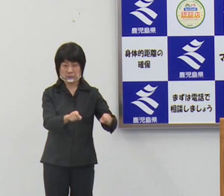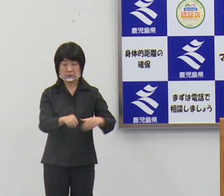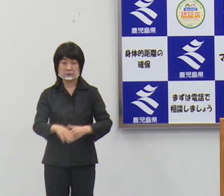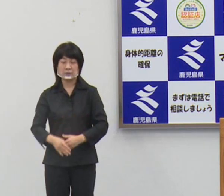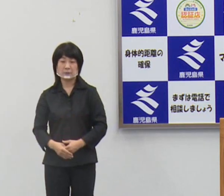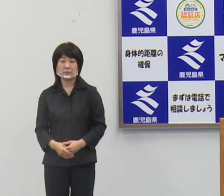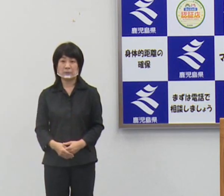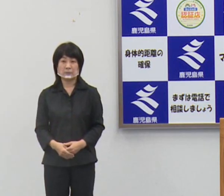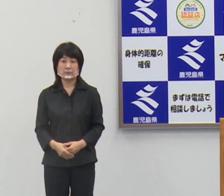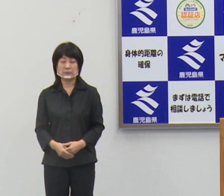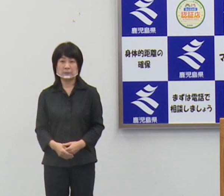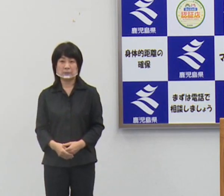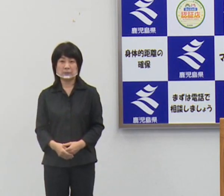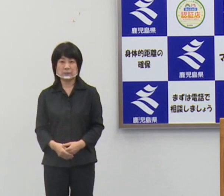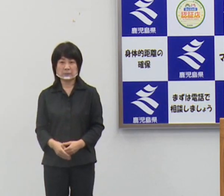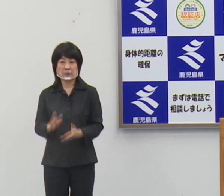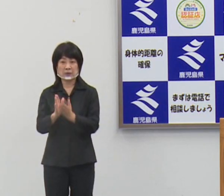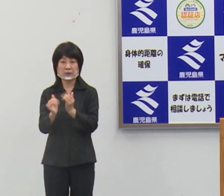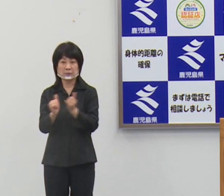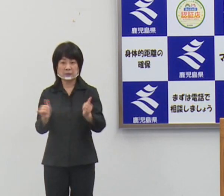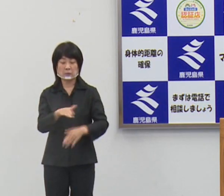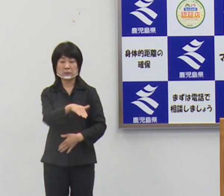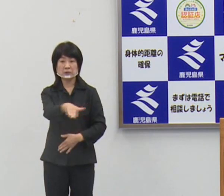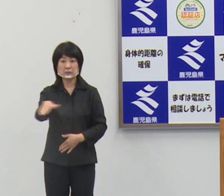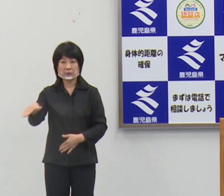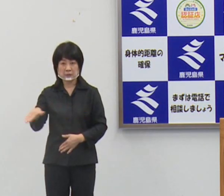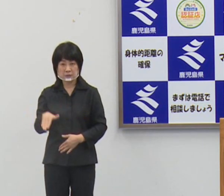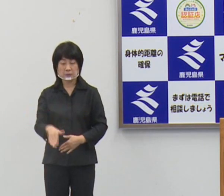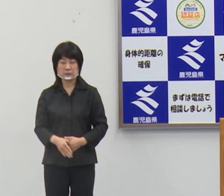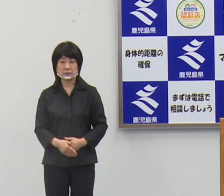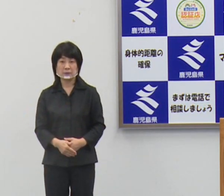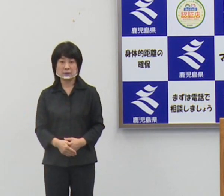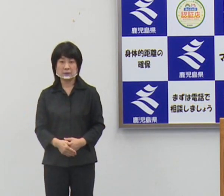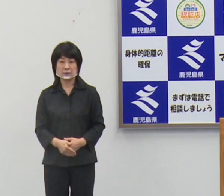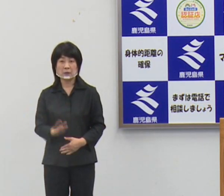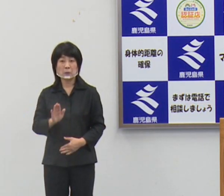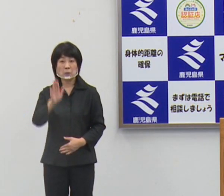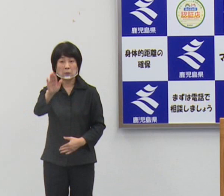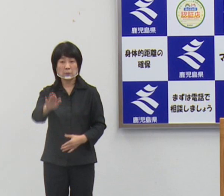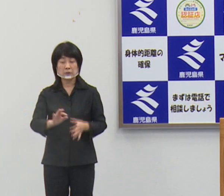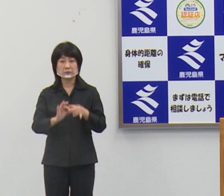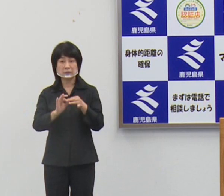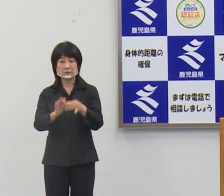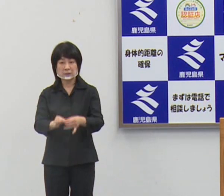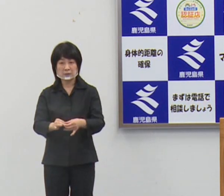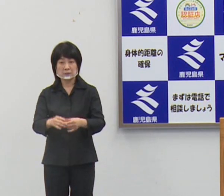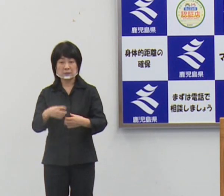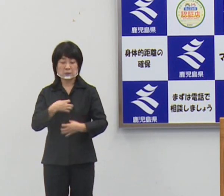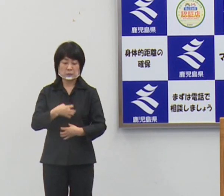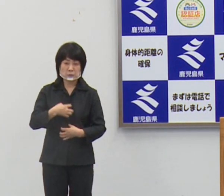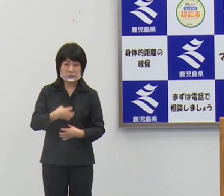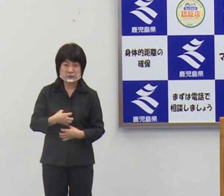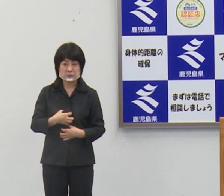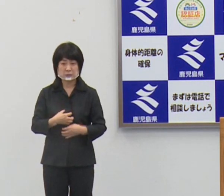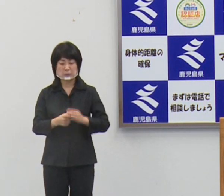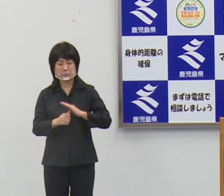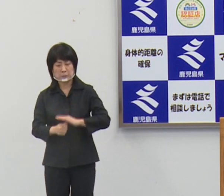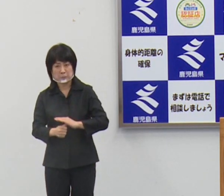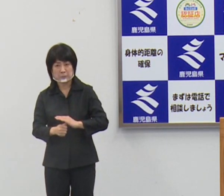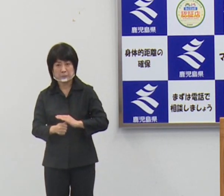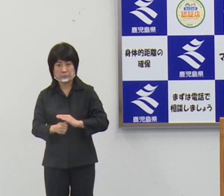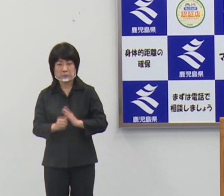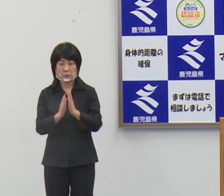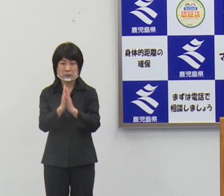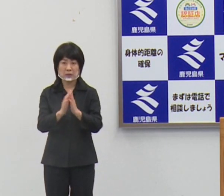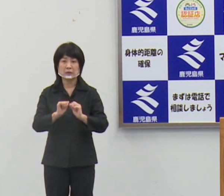。県民の皆様方には引き続き大変なご負担をお願いすること